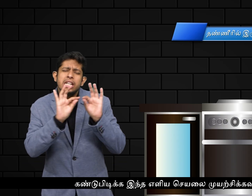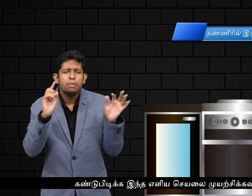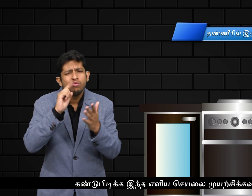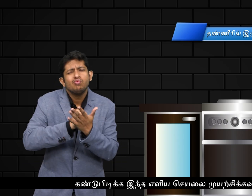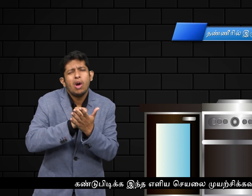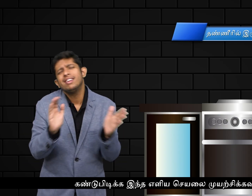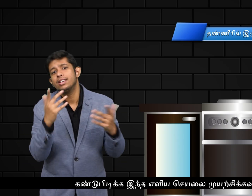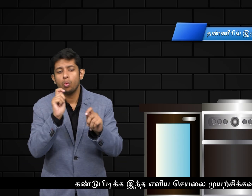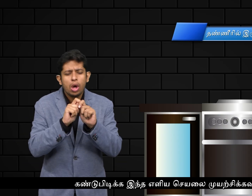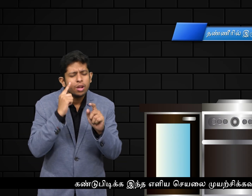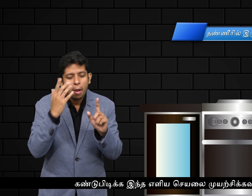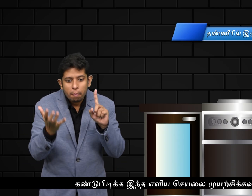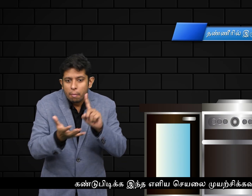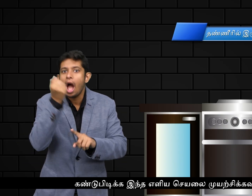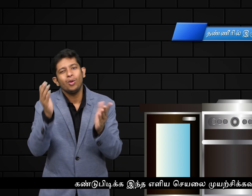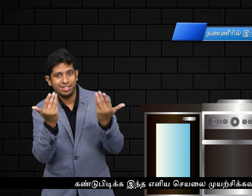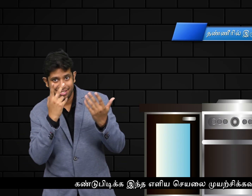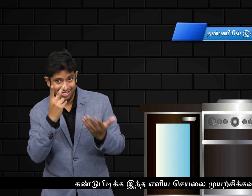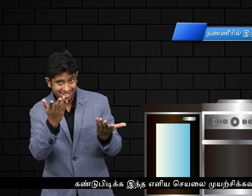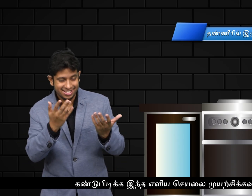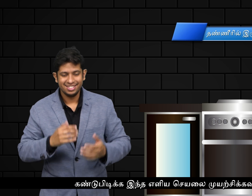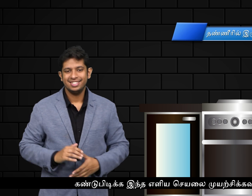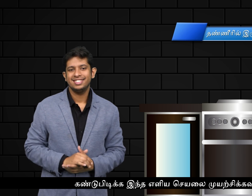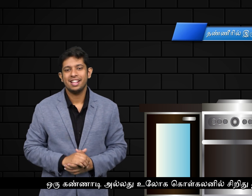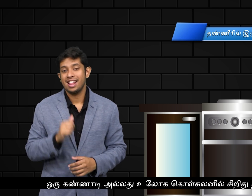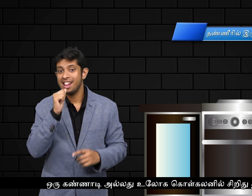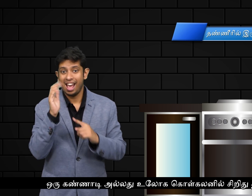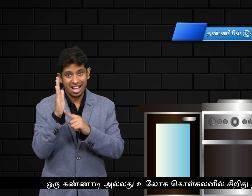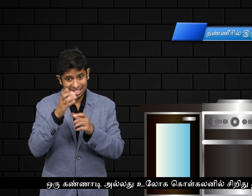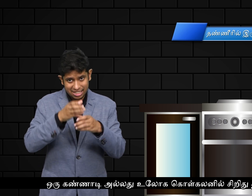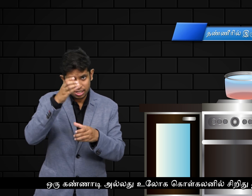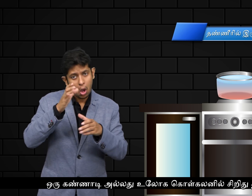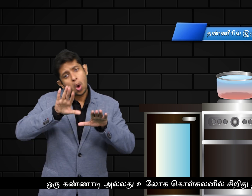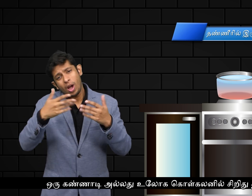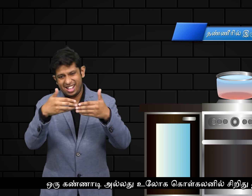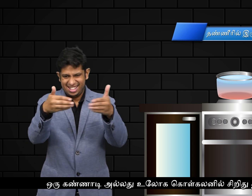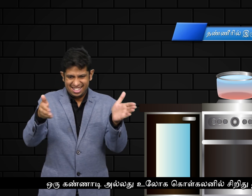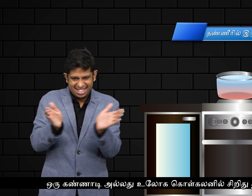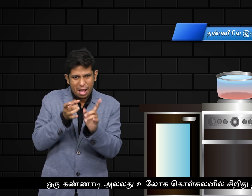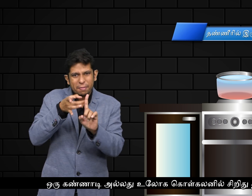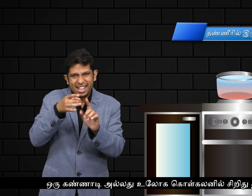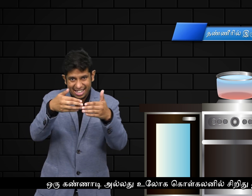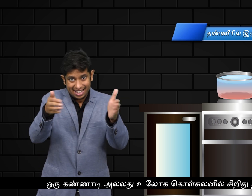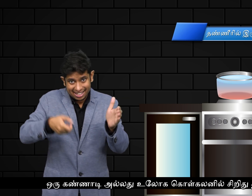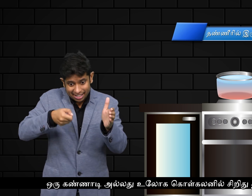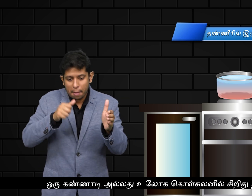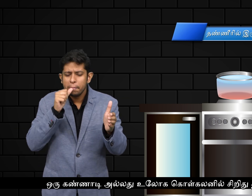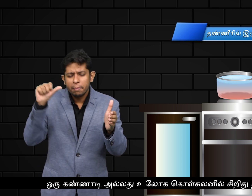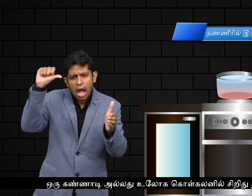கண்டுபிடிக்க இந்த எளிய செயலை முயற்சிக்கவும். ஒரு கண்ணாடி அல்லது உலோக கொள்கலனில் சிறிது